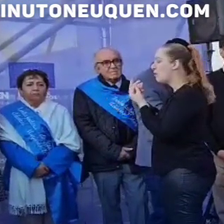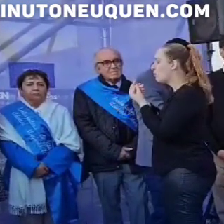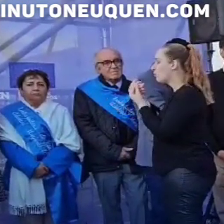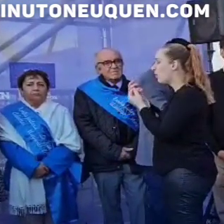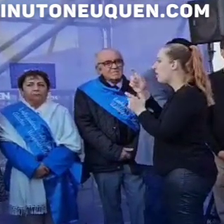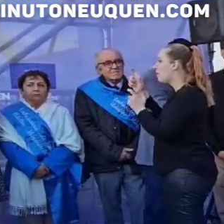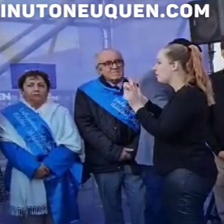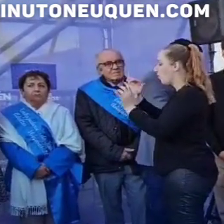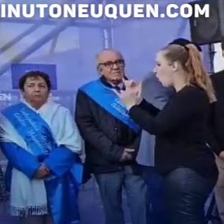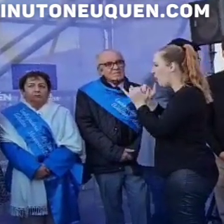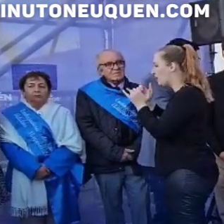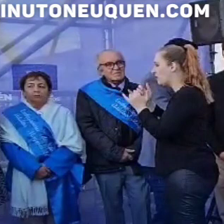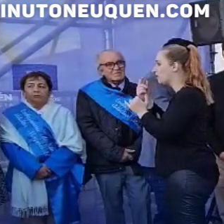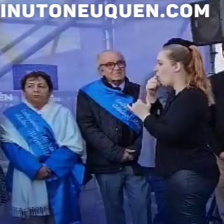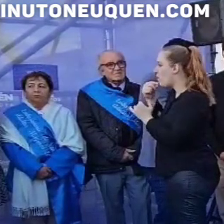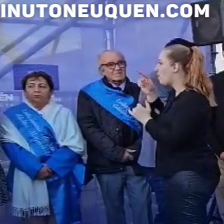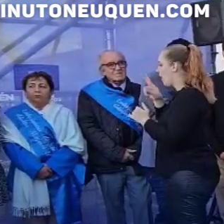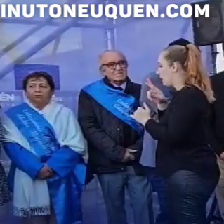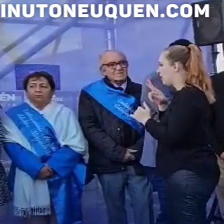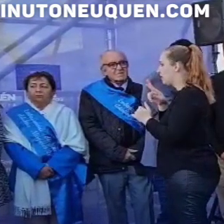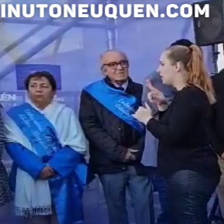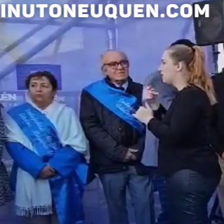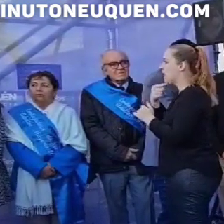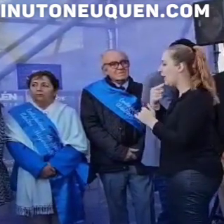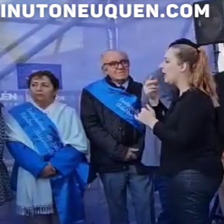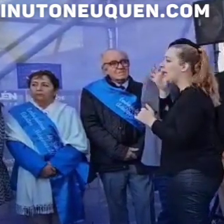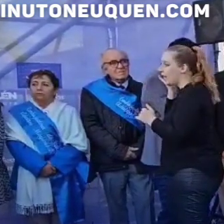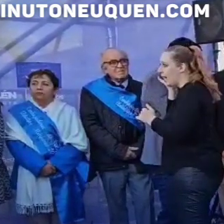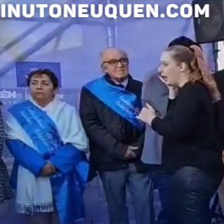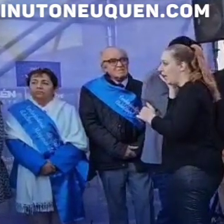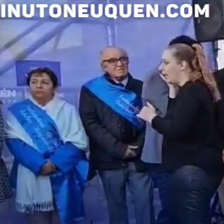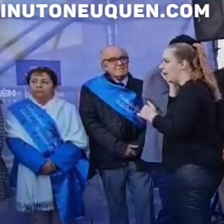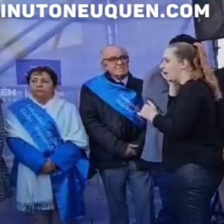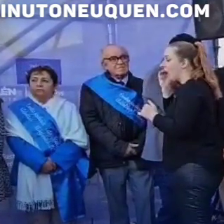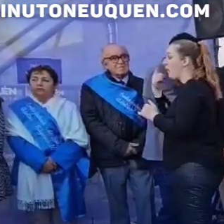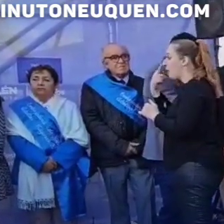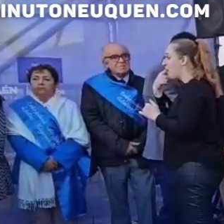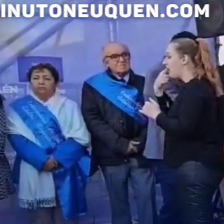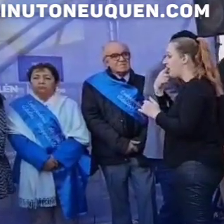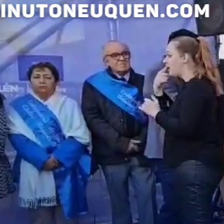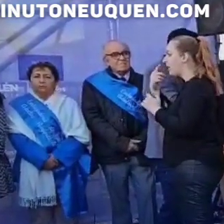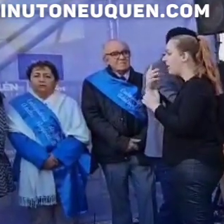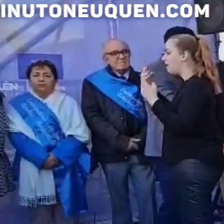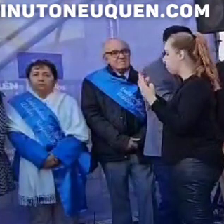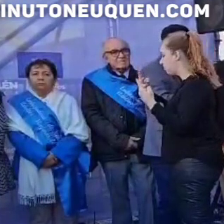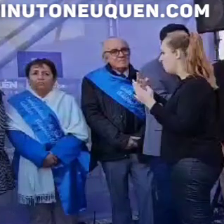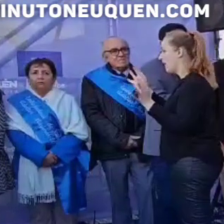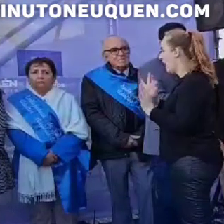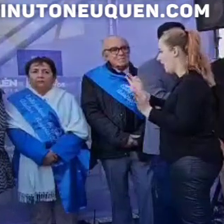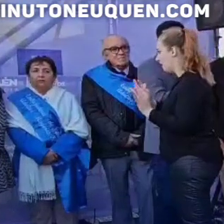jóvenes, niños y niñas, chicos y chicas, que no tuvieron que vivir ninguna de las